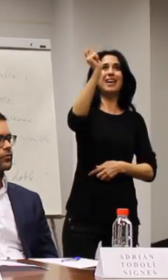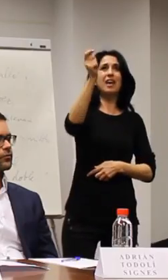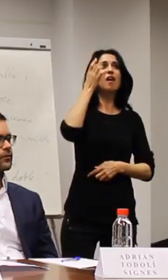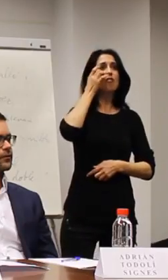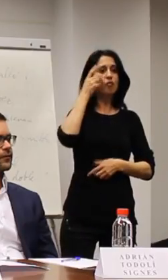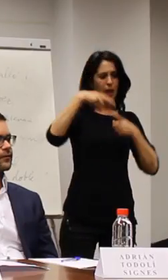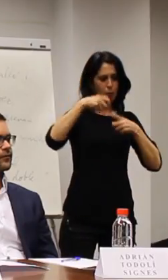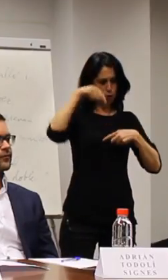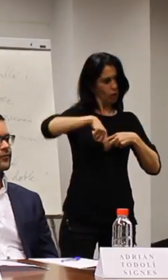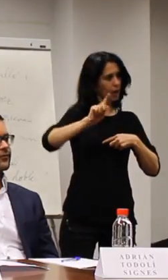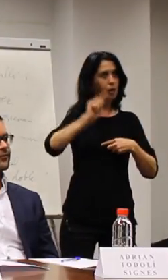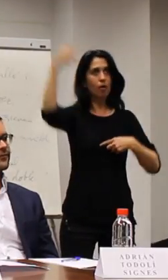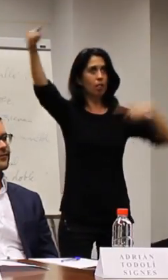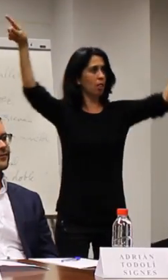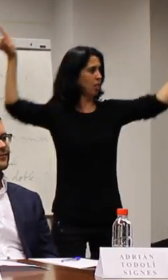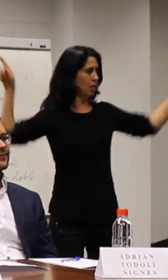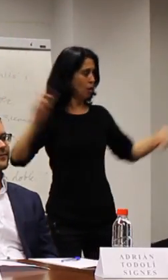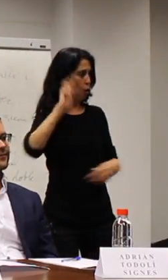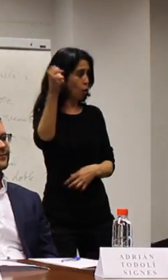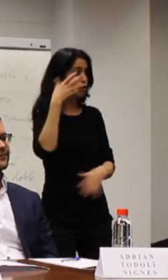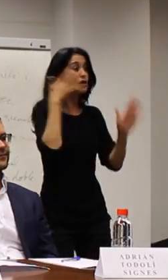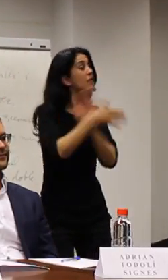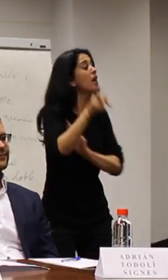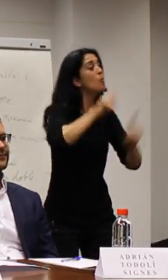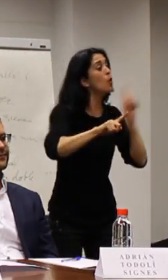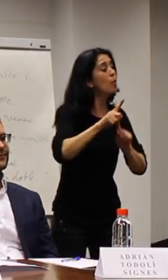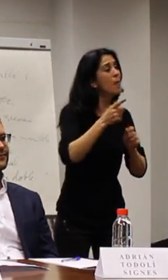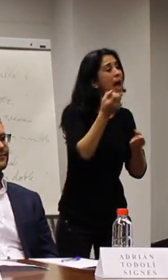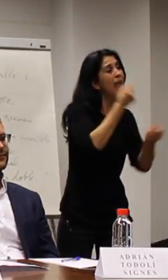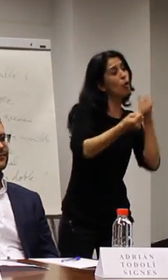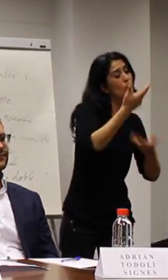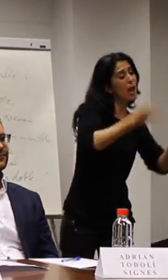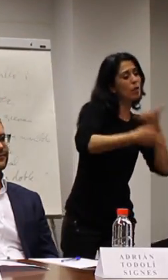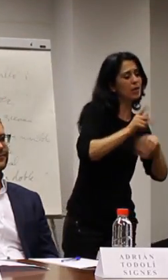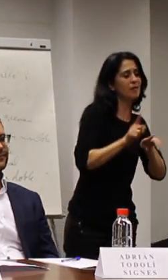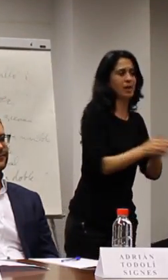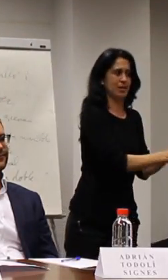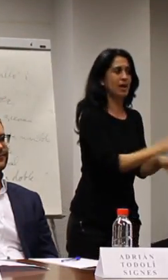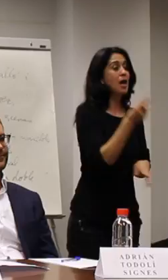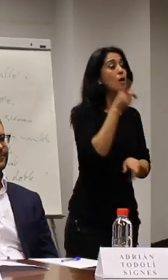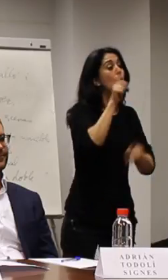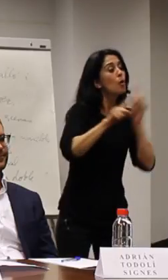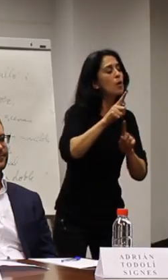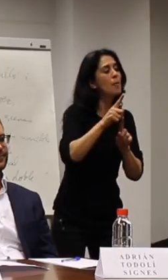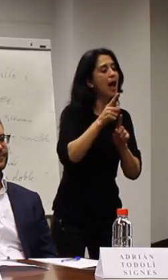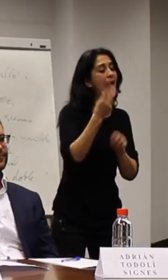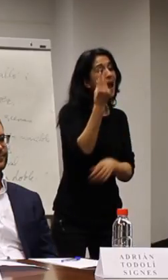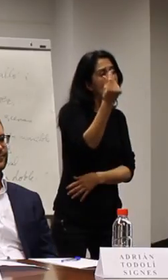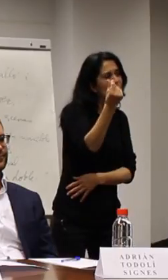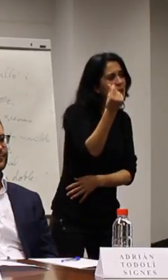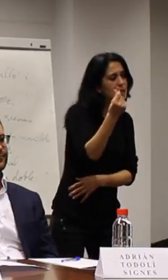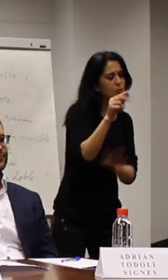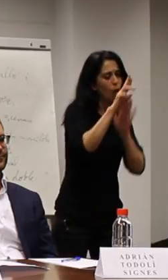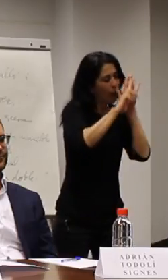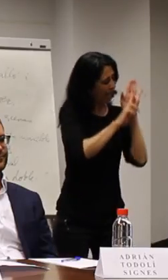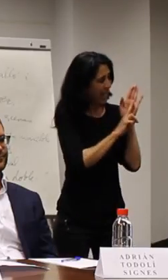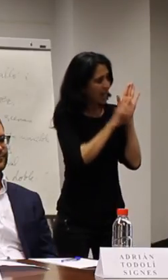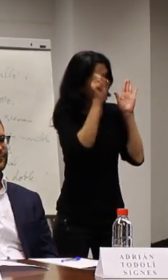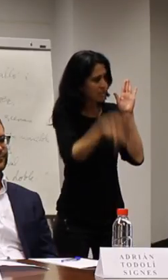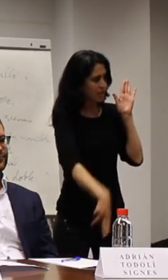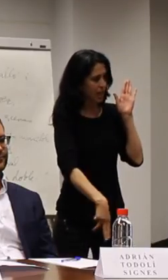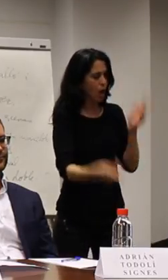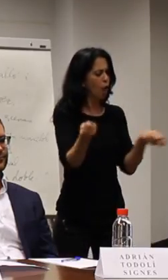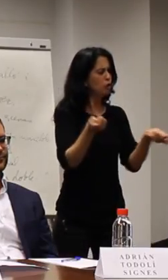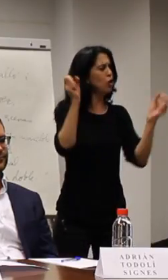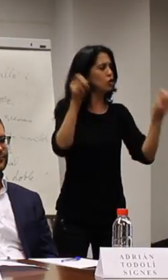es de la economía colaborativa, sino del capitalismo globalizado, desregulado y descontrolado. Y esta es una faceta más. A partir de ahí